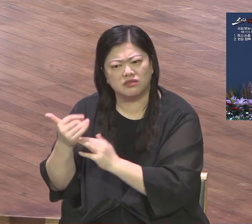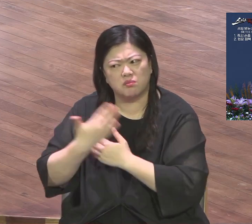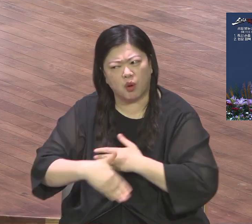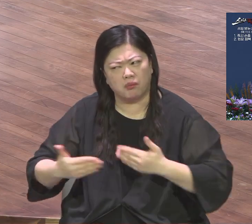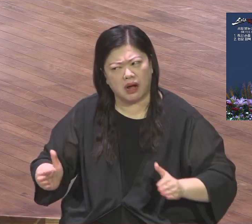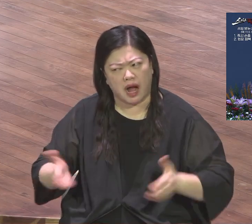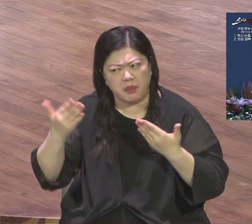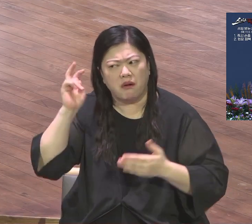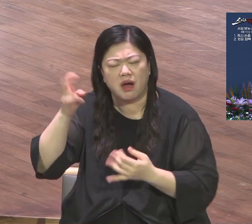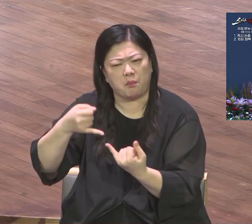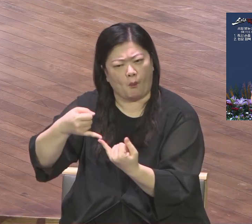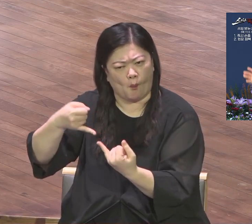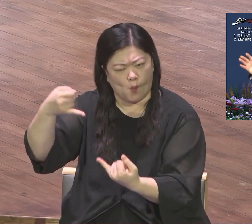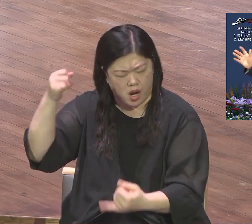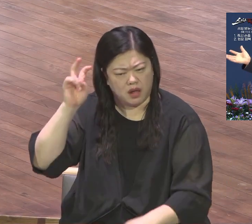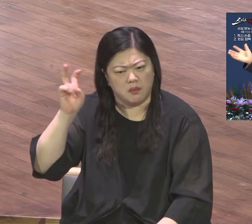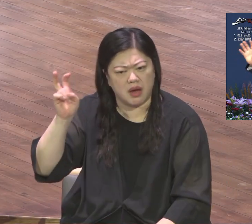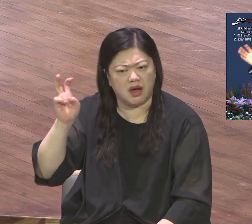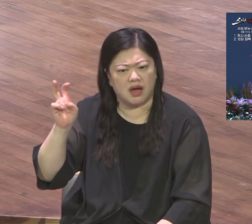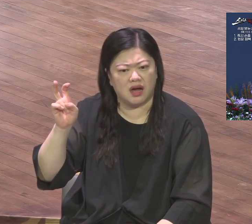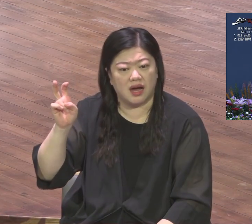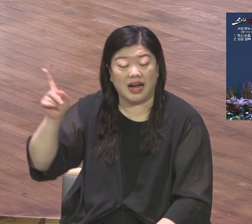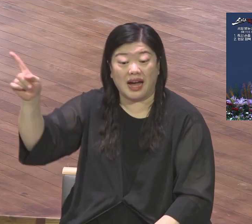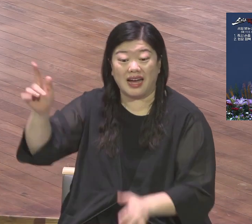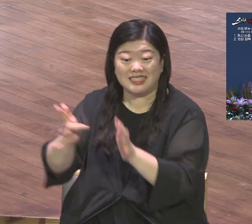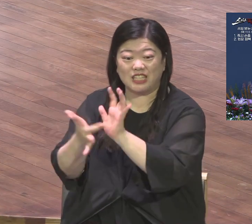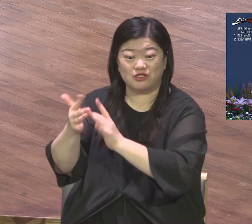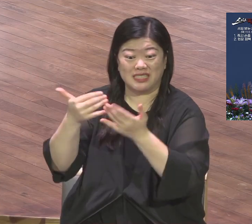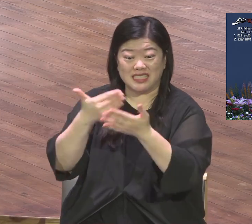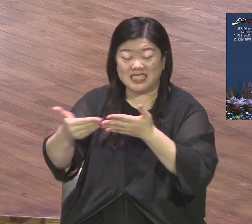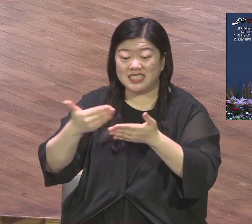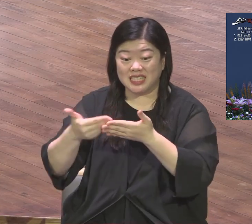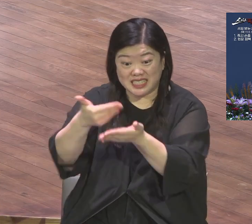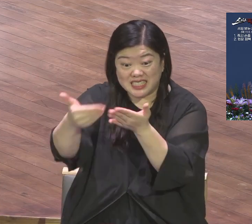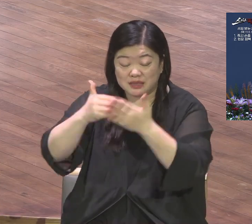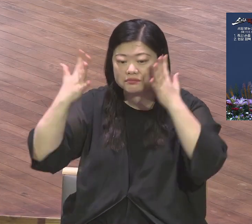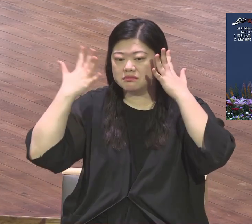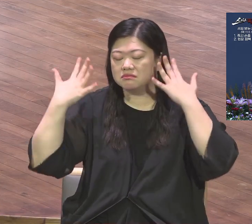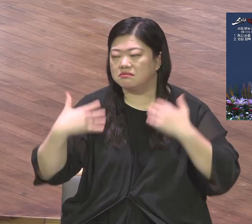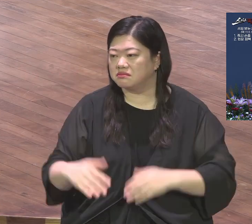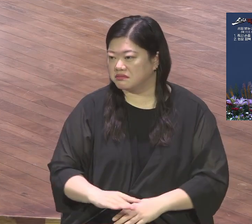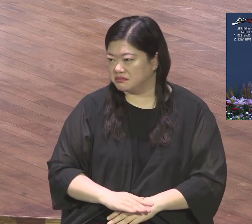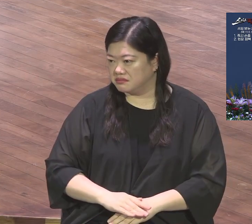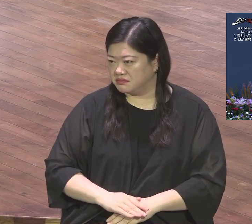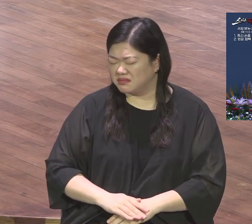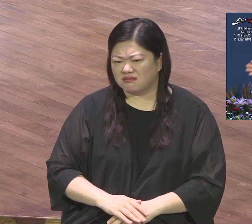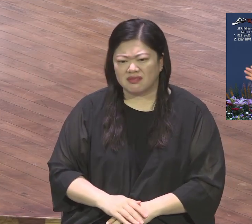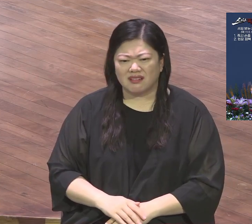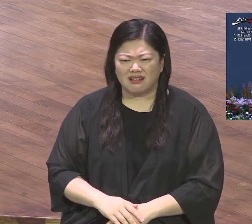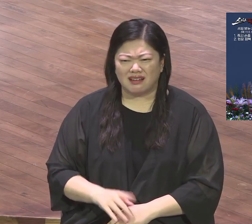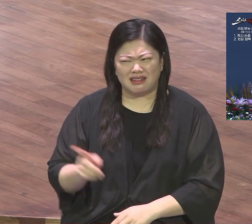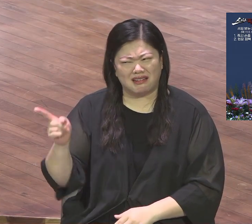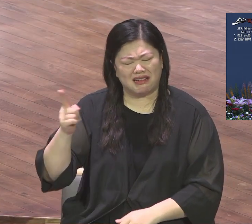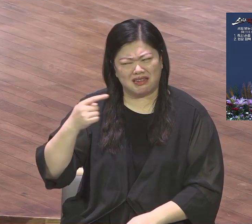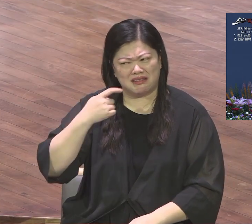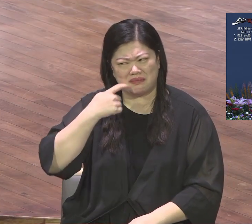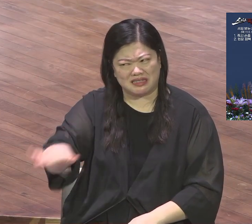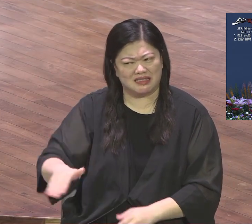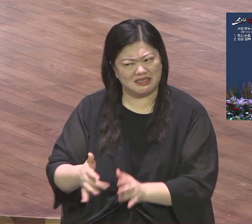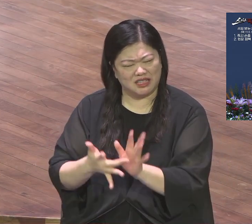나가시는 분이에요. 그 그림에 나오는 화가 되는 건 그 그림 아니에요. 허무할 만한 아름다운 모양 하나도 없어요.